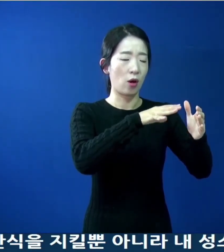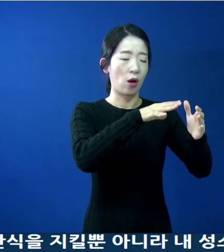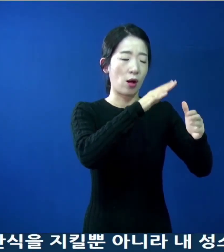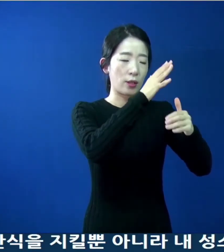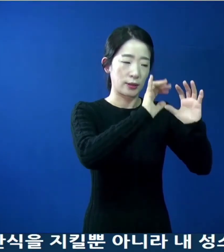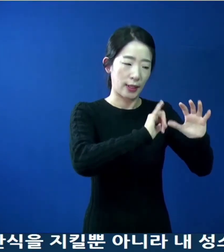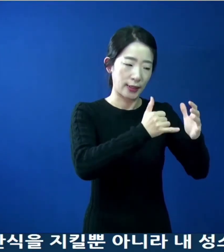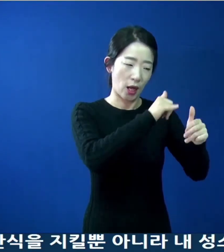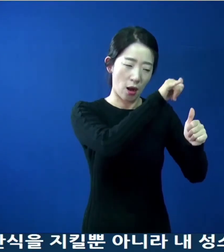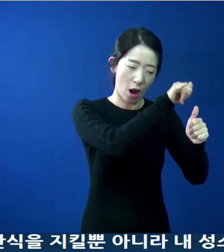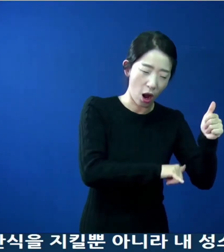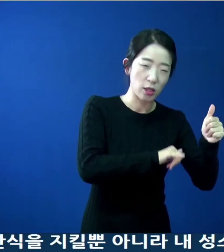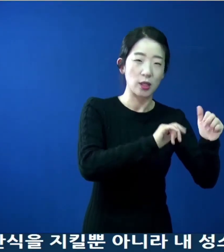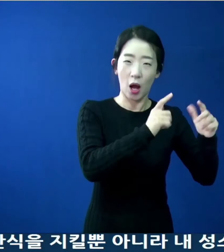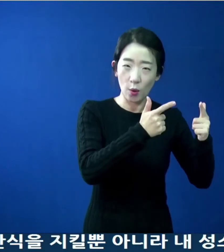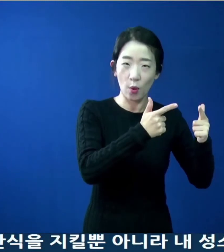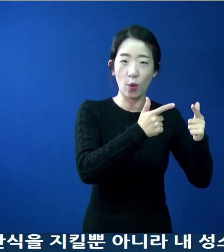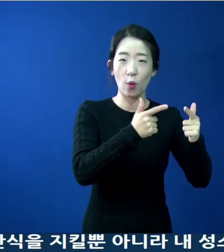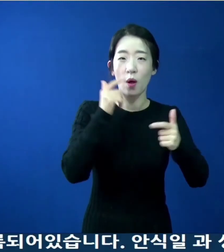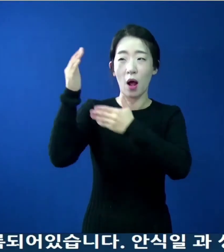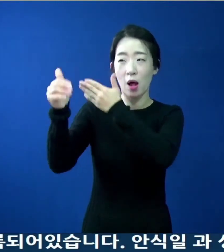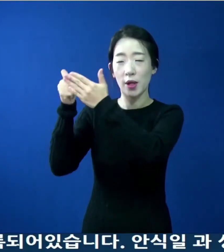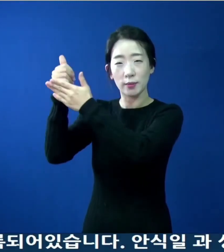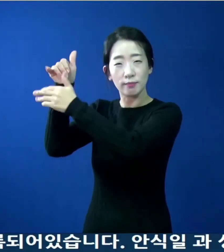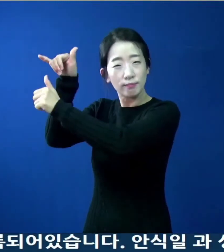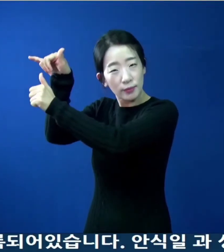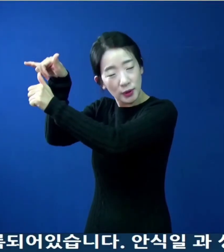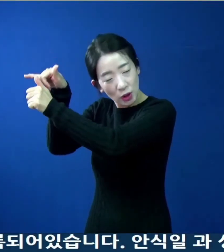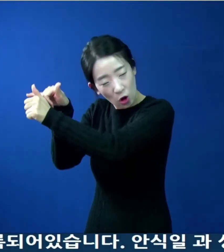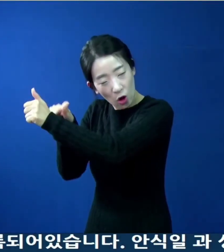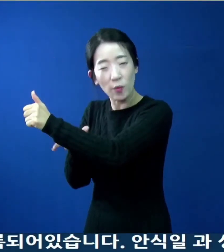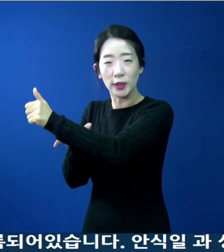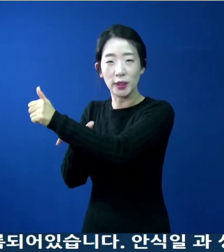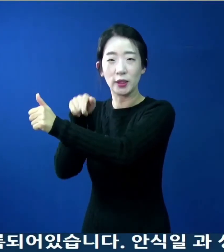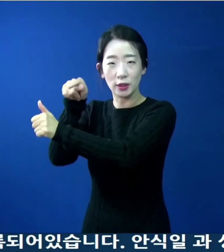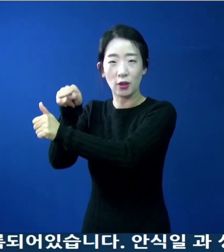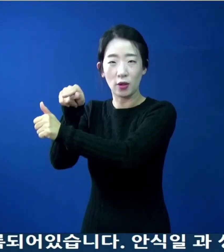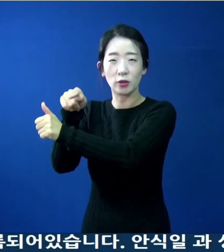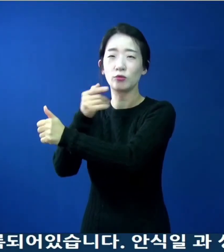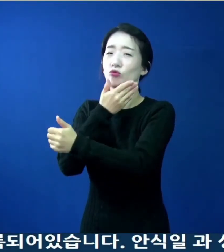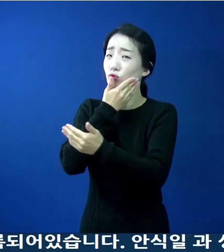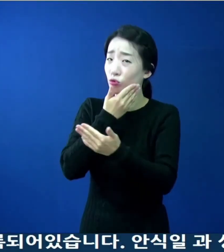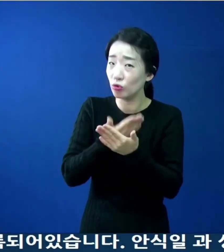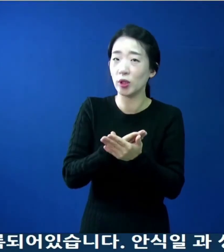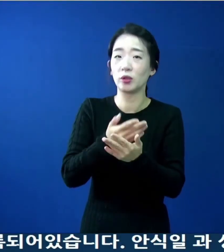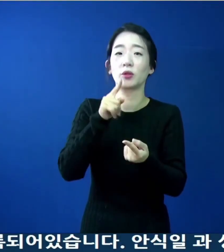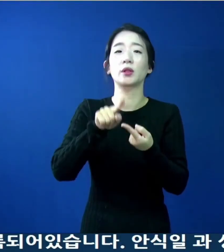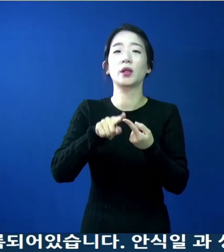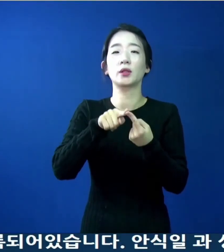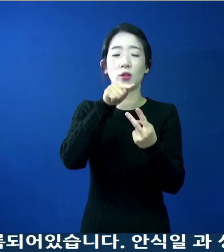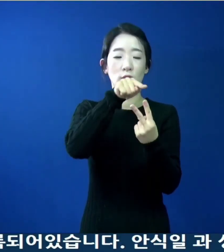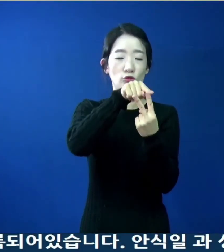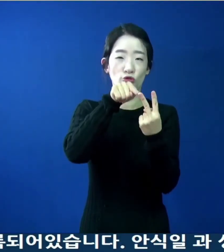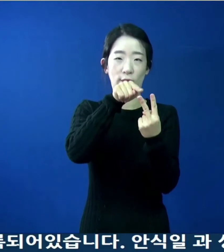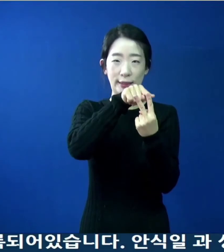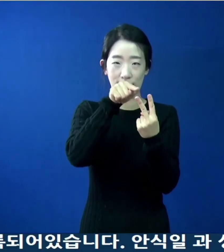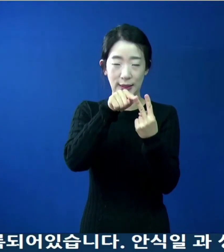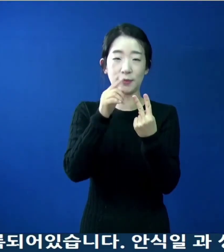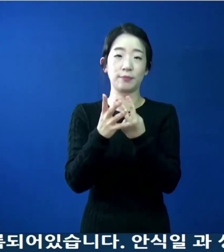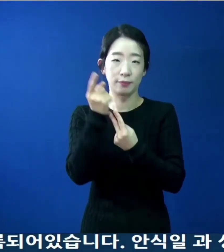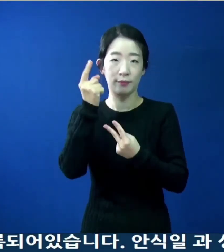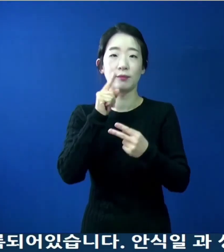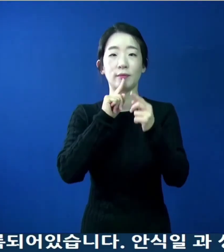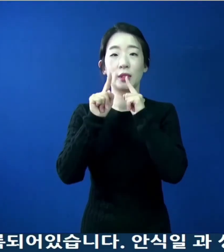하나님의 백성으로서는 매우 중요한 방식으로 이 두 가지를 묶어서 도전하고 있었다는 사실입니다.